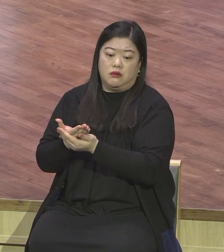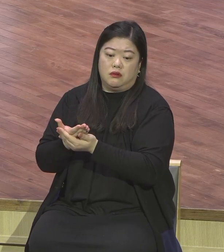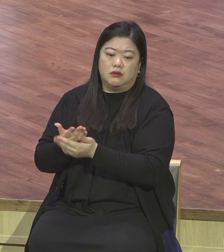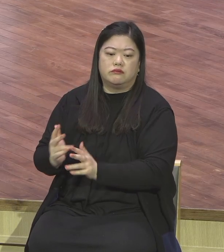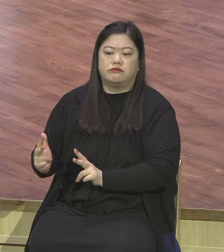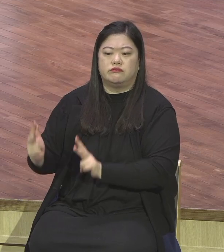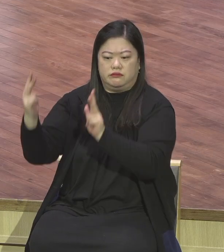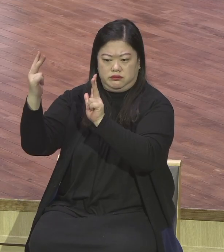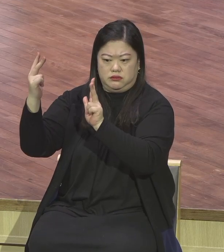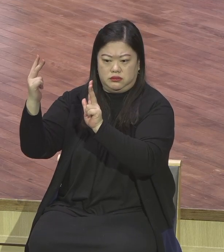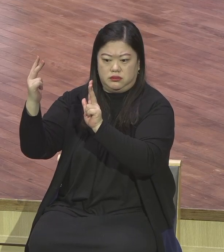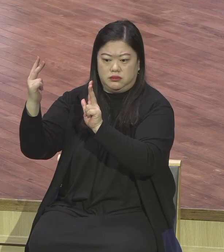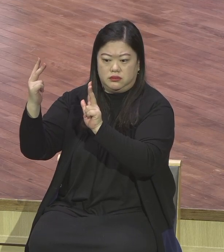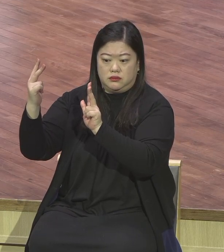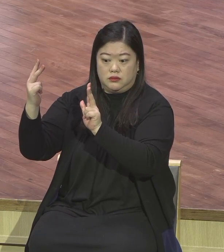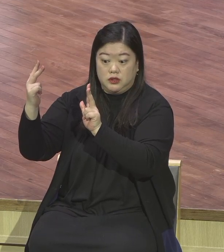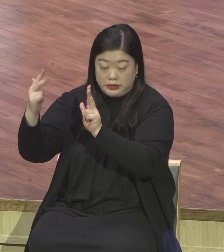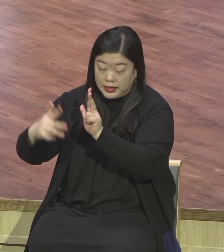축복하기 위해서